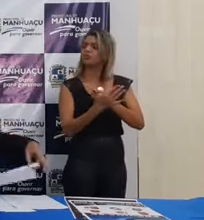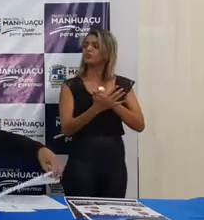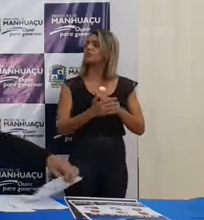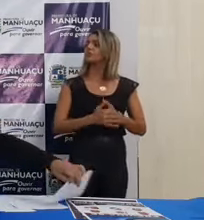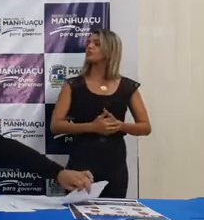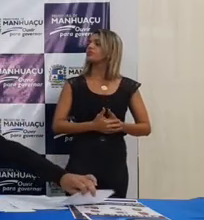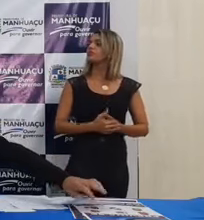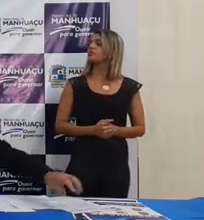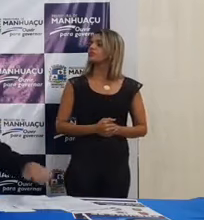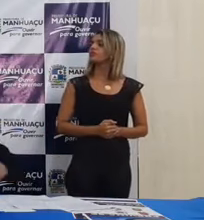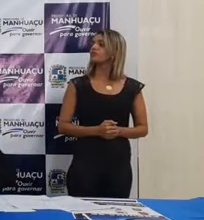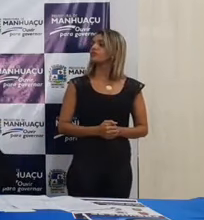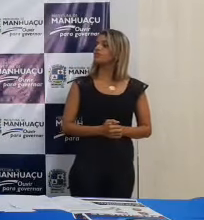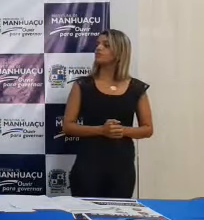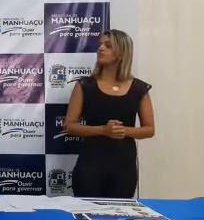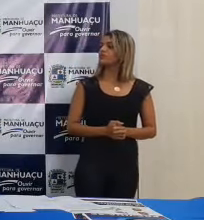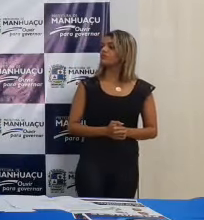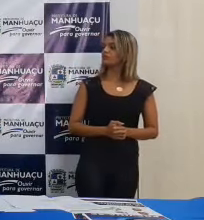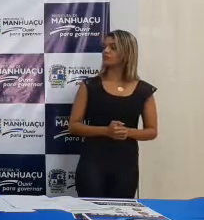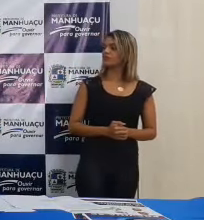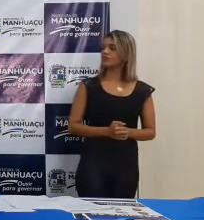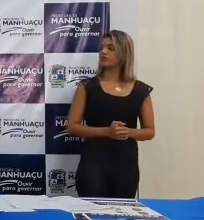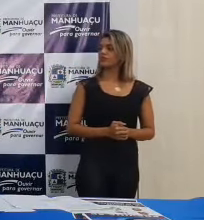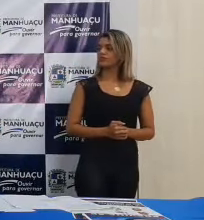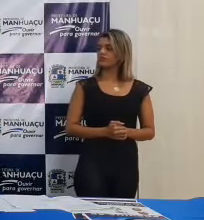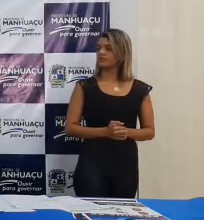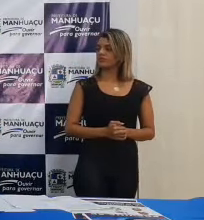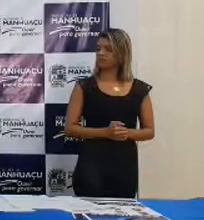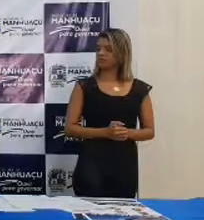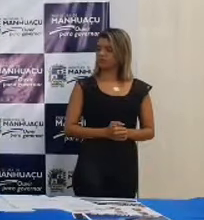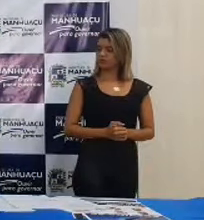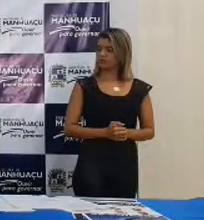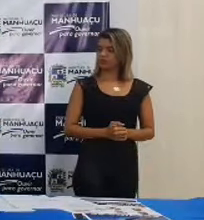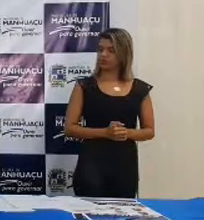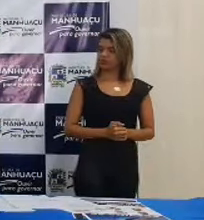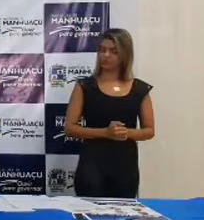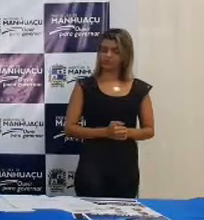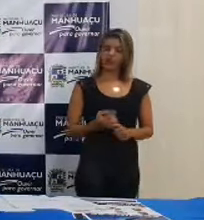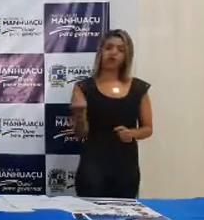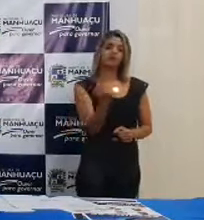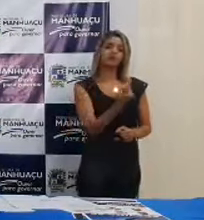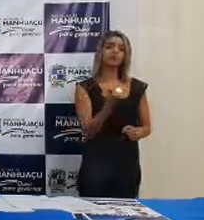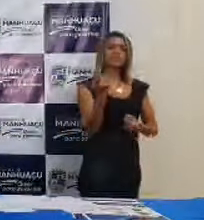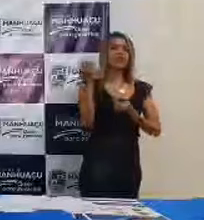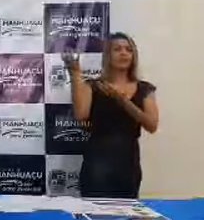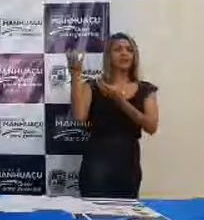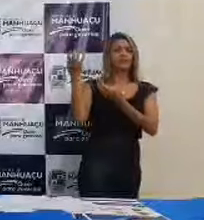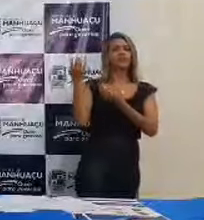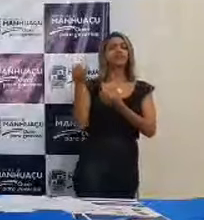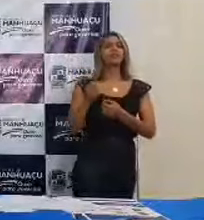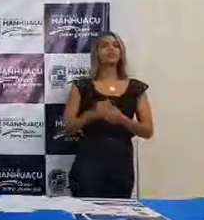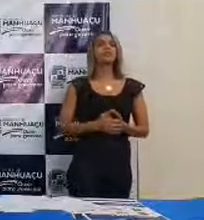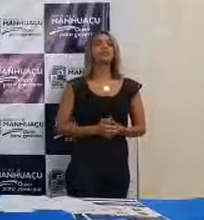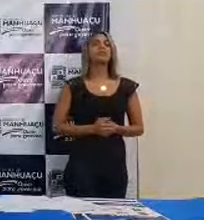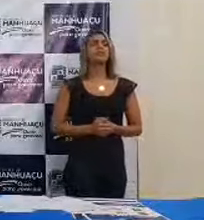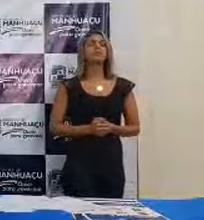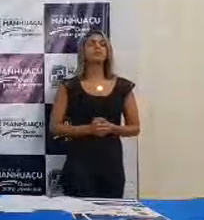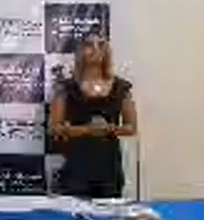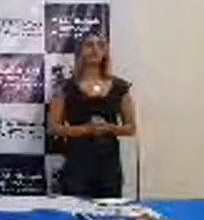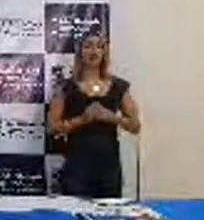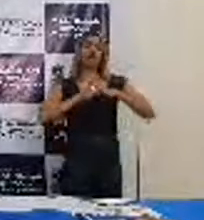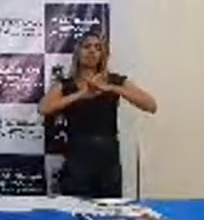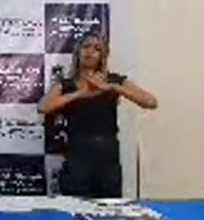E o não cumprimento desse termo, qual a sanção para o empresário? Bem, o que nós queremos evitar, por isso que a gente pede o apoio a todos